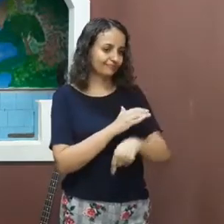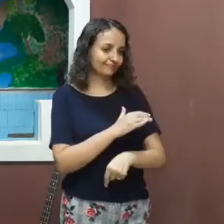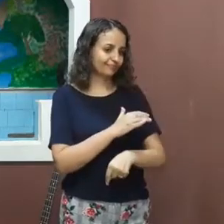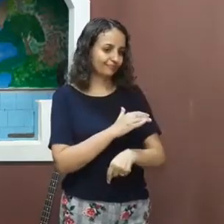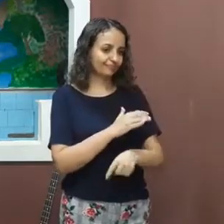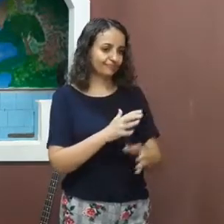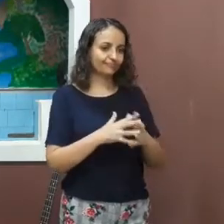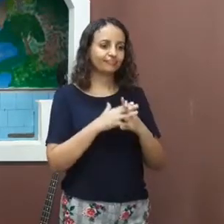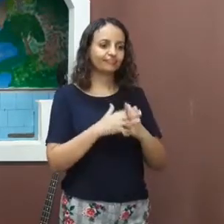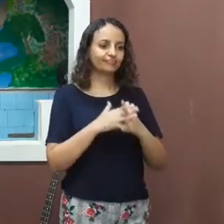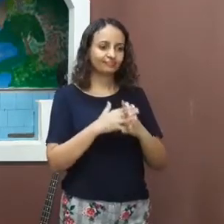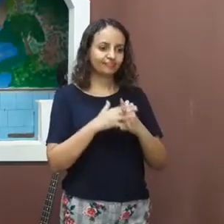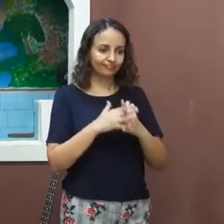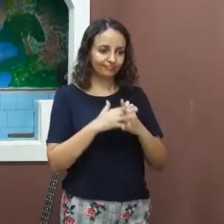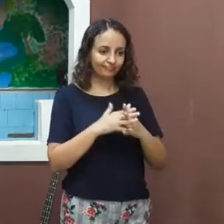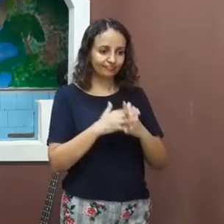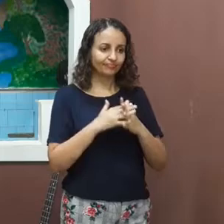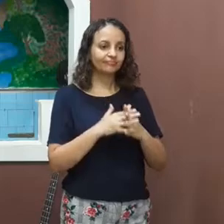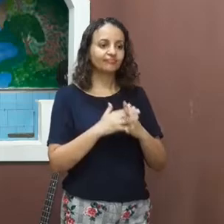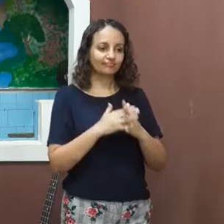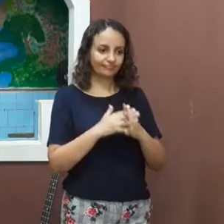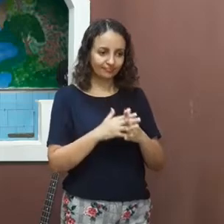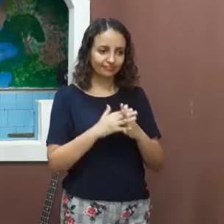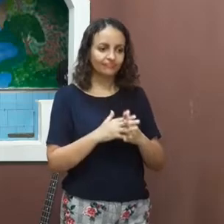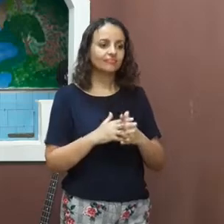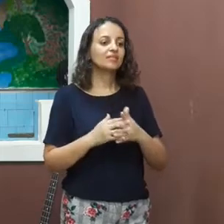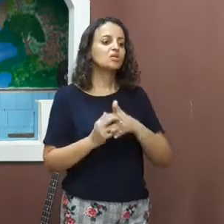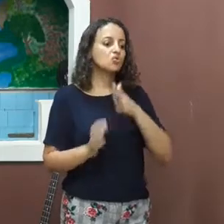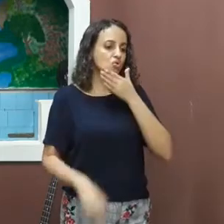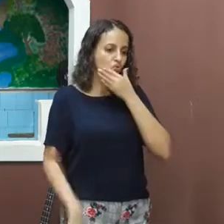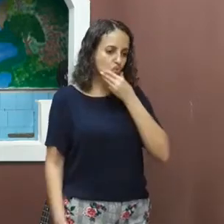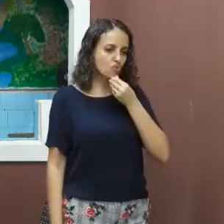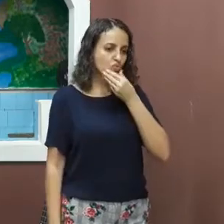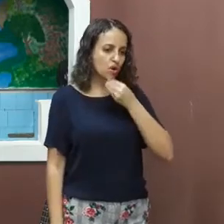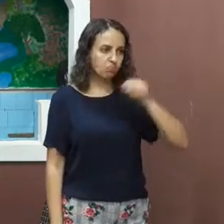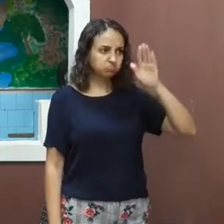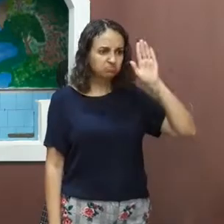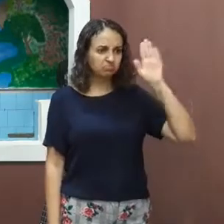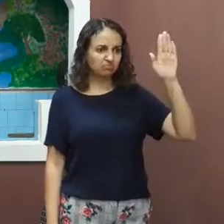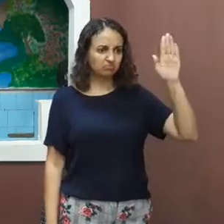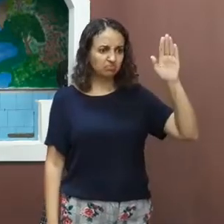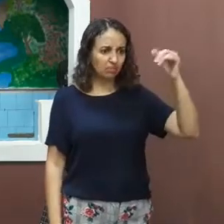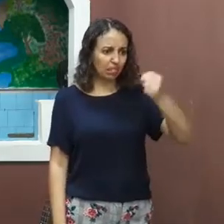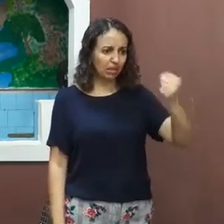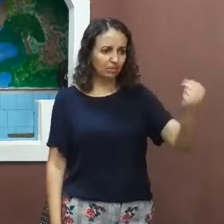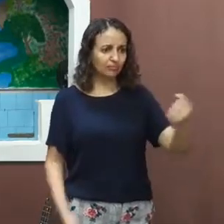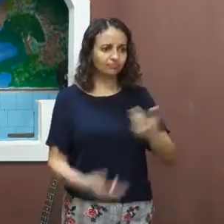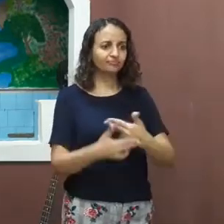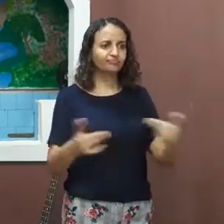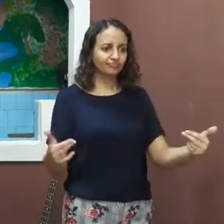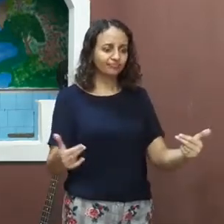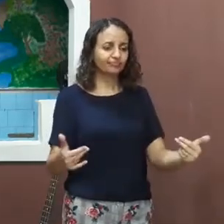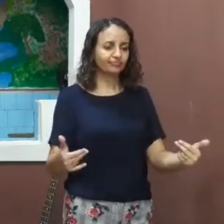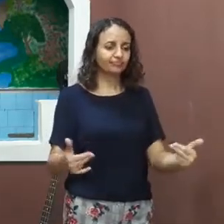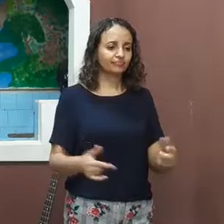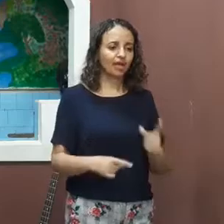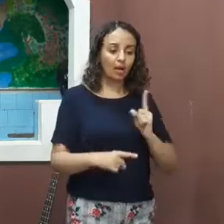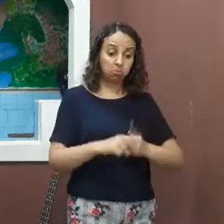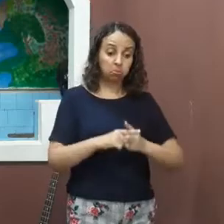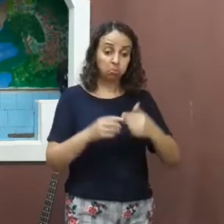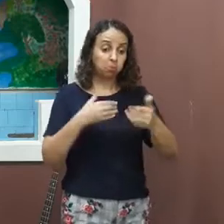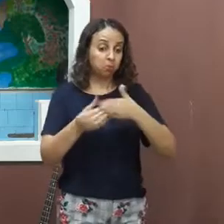nós sabemos que Deus tem algo muito importante para aquele povo. Porque qualquer outro